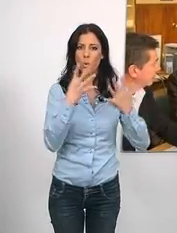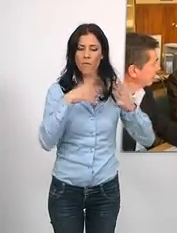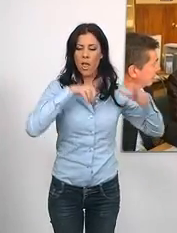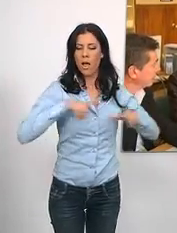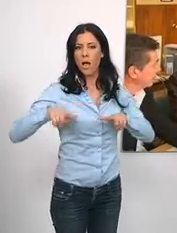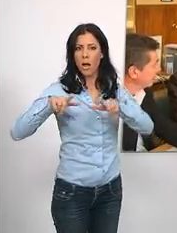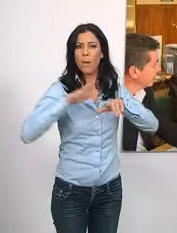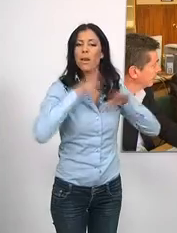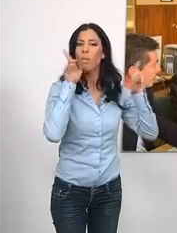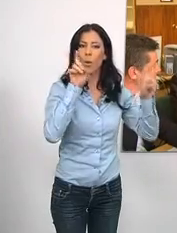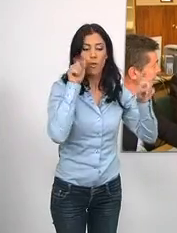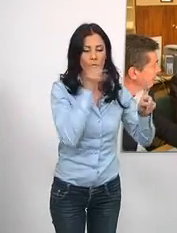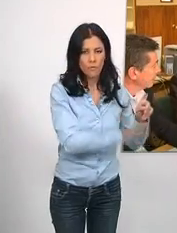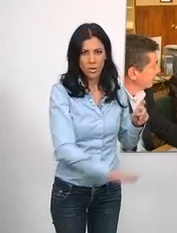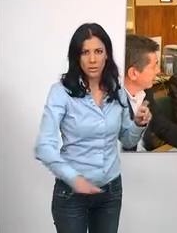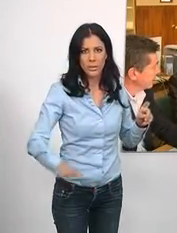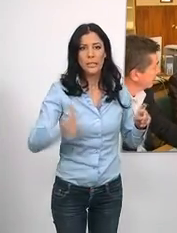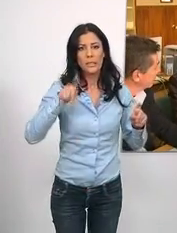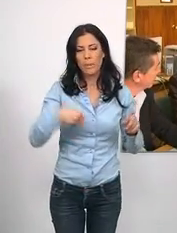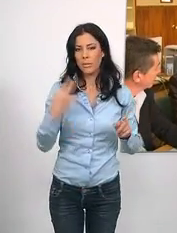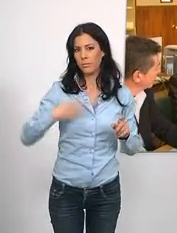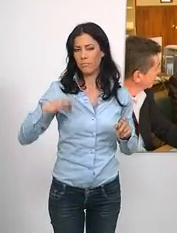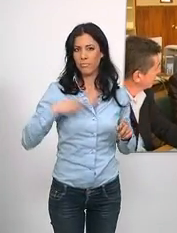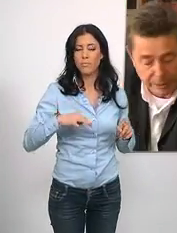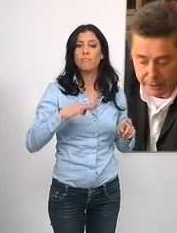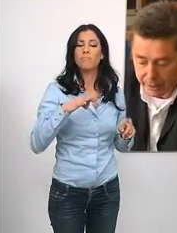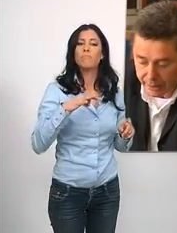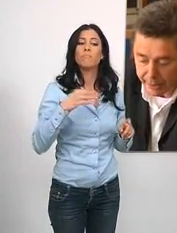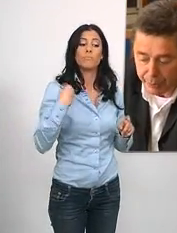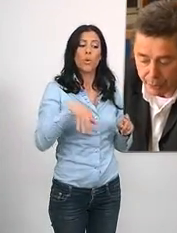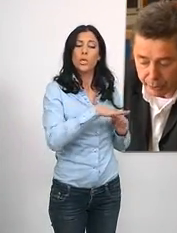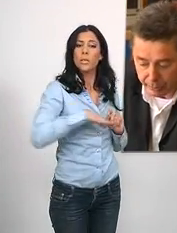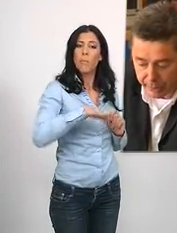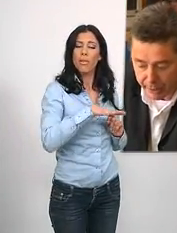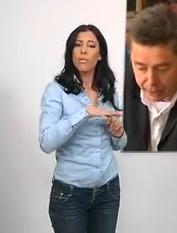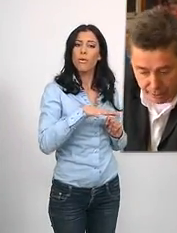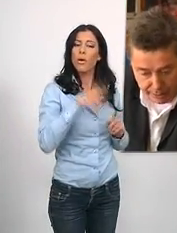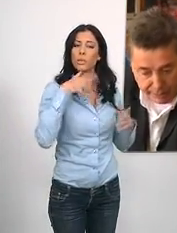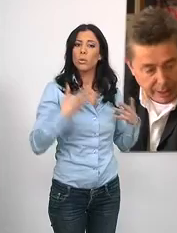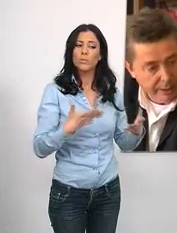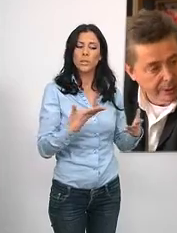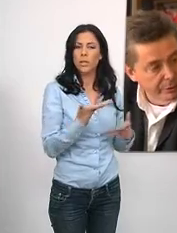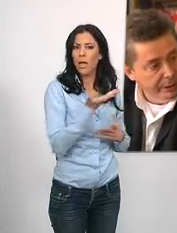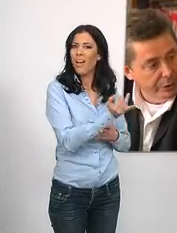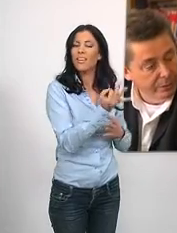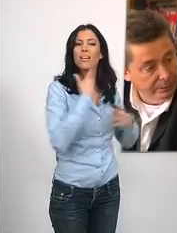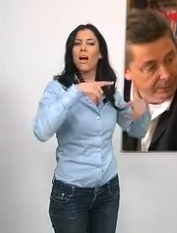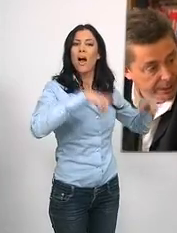de nueve aulas para educación infantil y aseos de esta manera el espacio que en la actualidad ocupan las